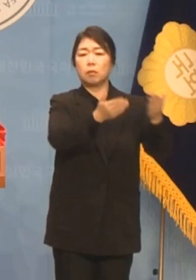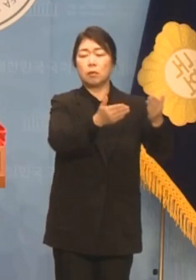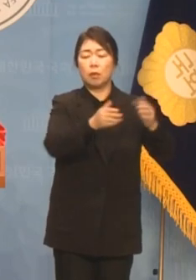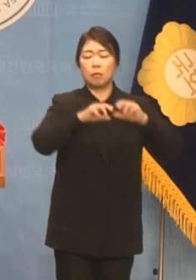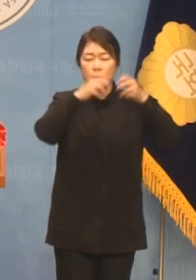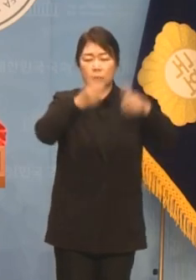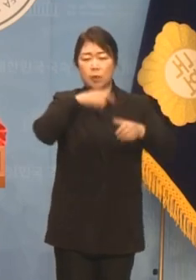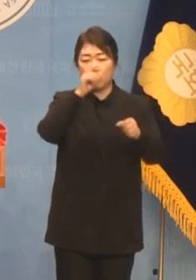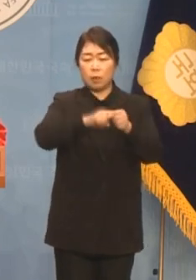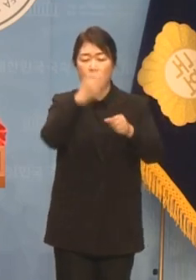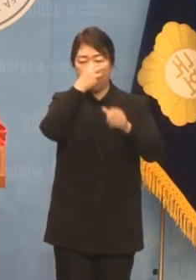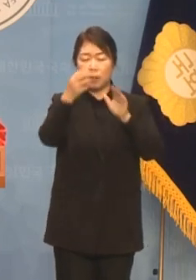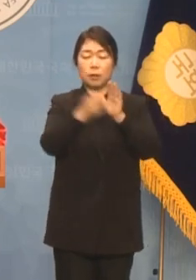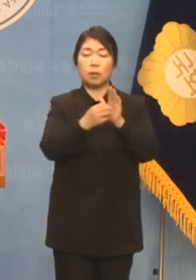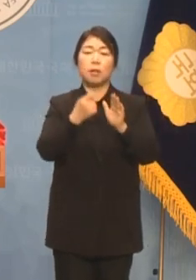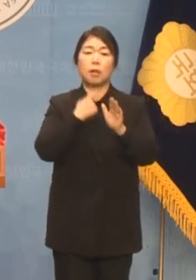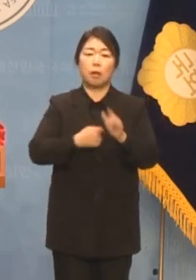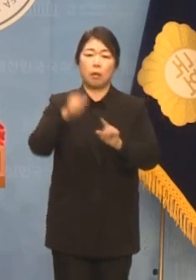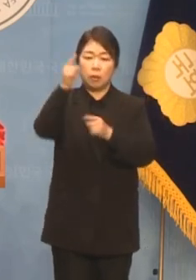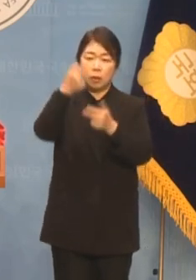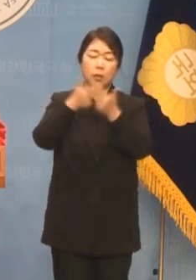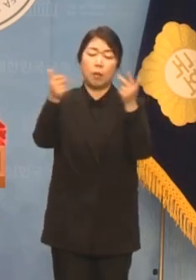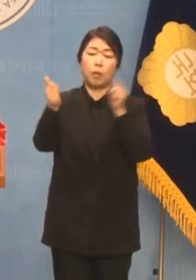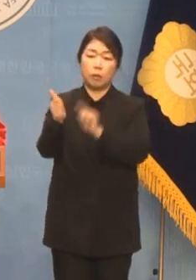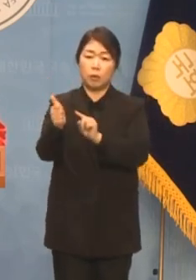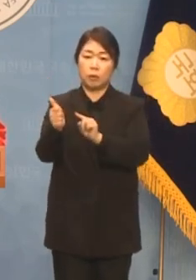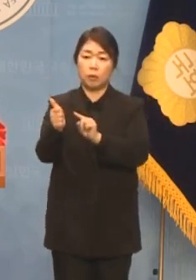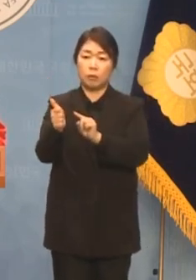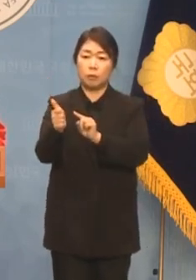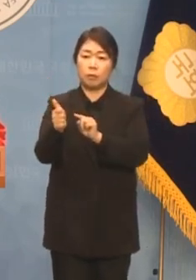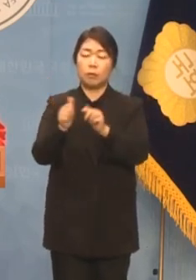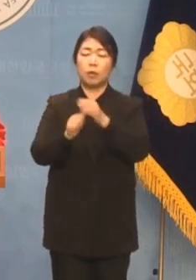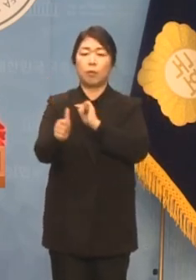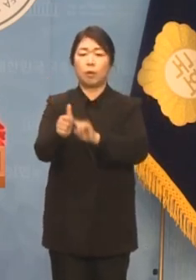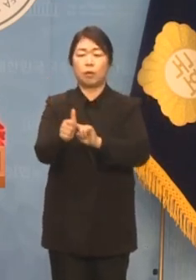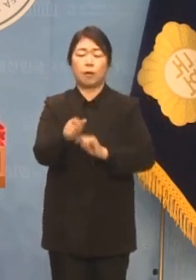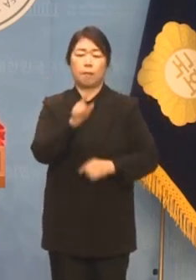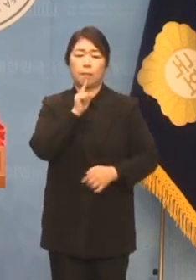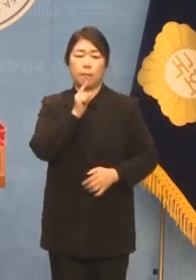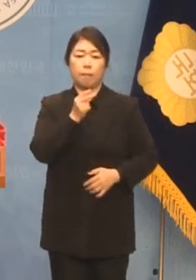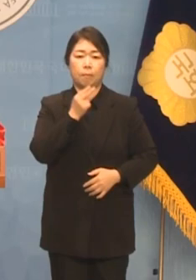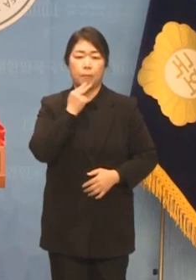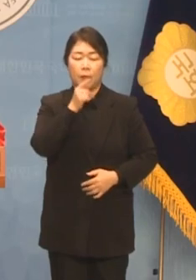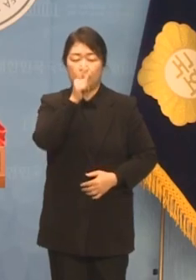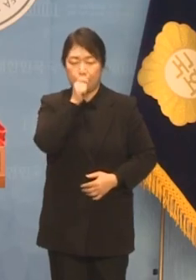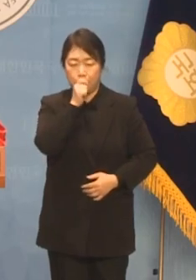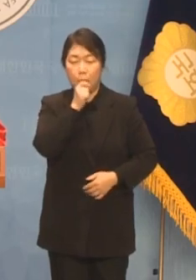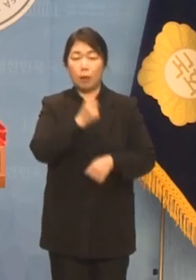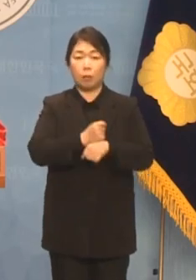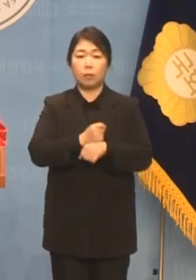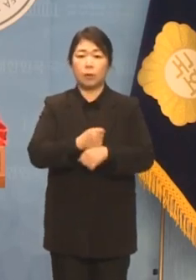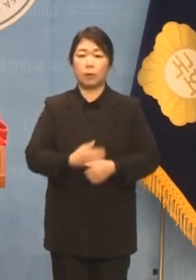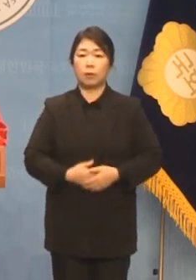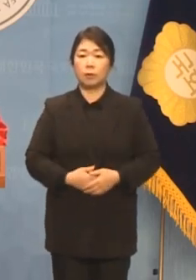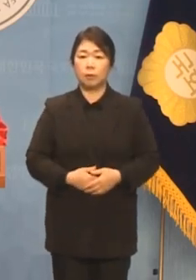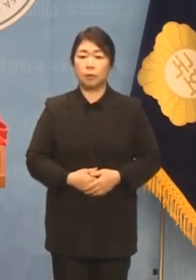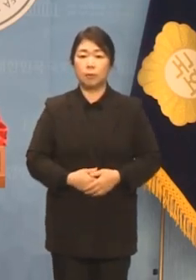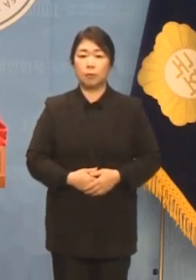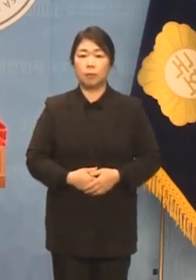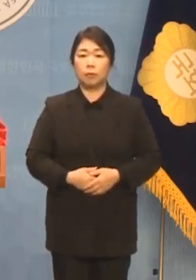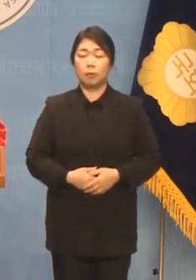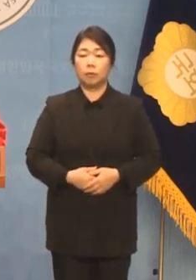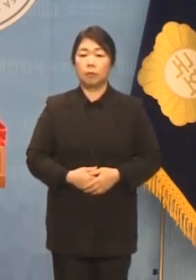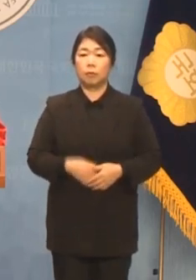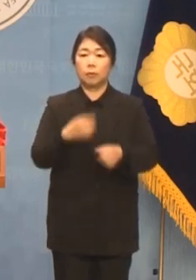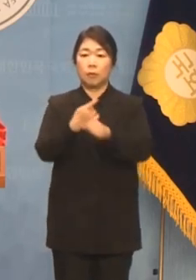초래하고 있는 이재명 더불아 민주당 대표는 침묵을 지키고 있습니다